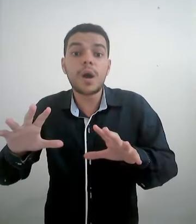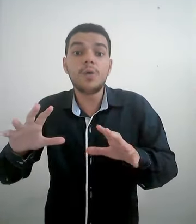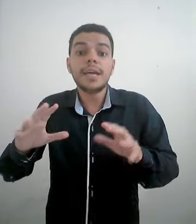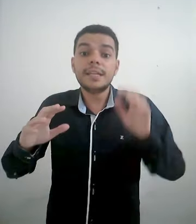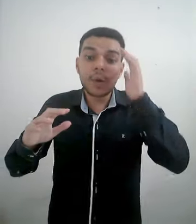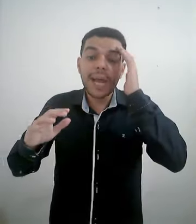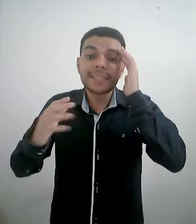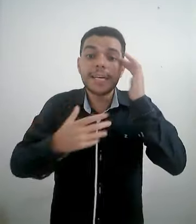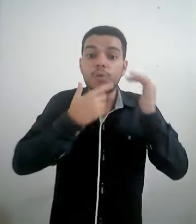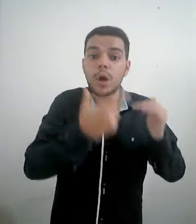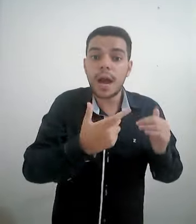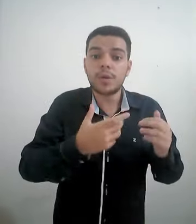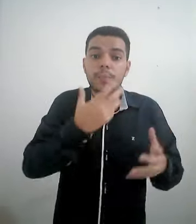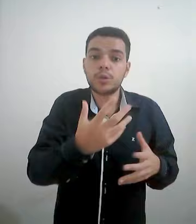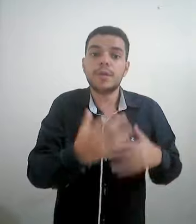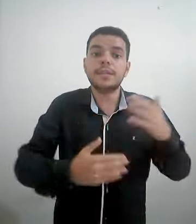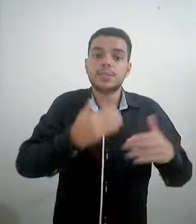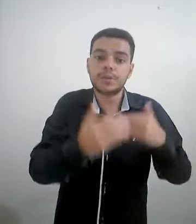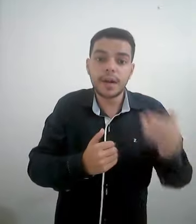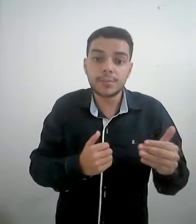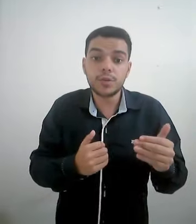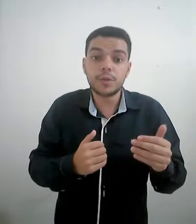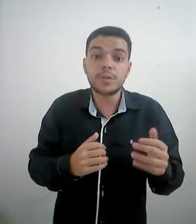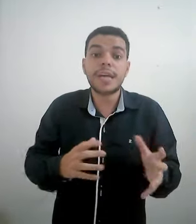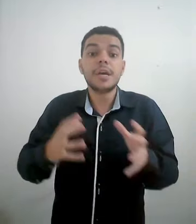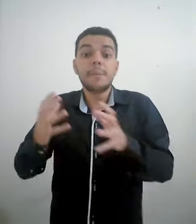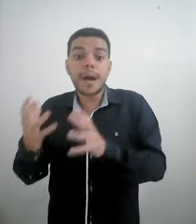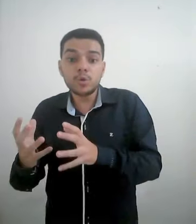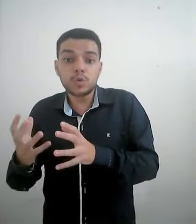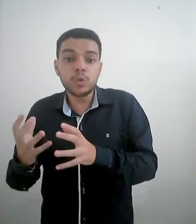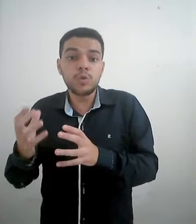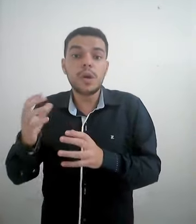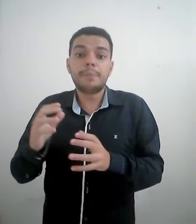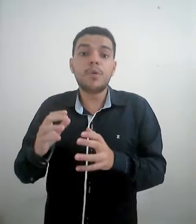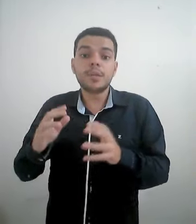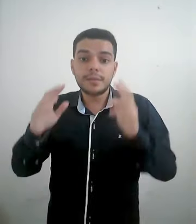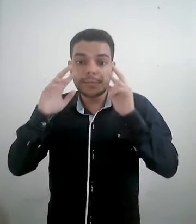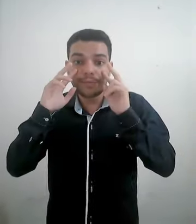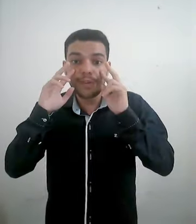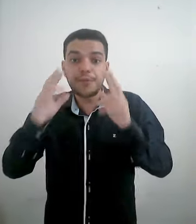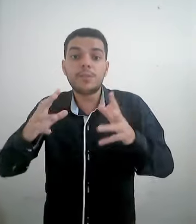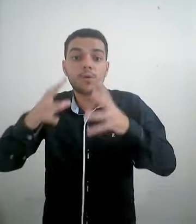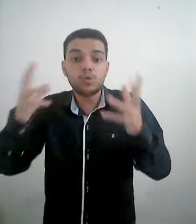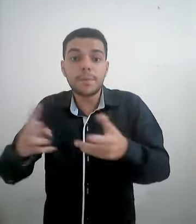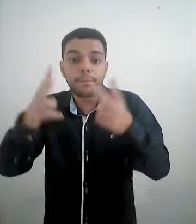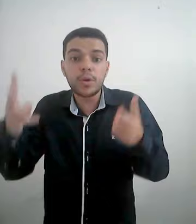visual. Então essa língua oral, que é o português que nós falamos com dificuldade, para o surdo, por viver em uma cultura